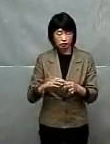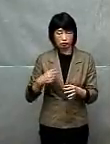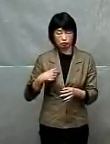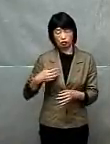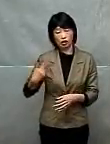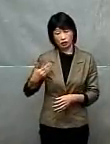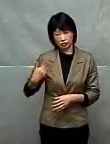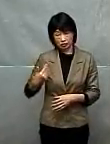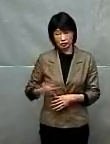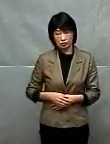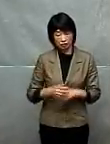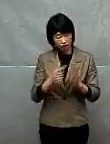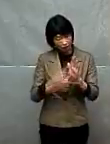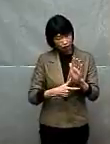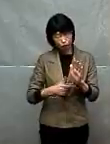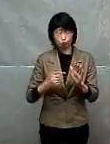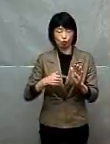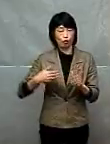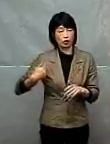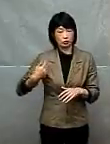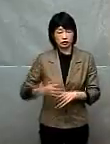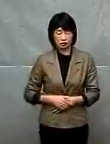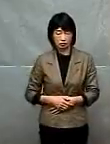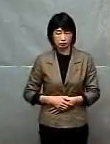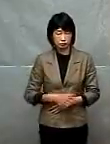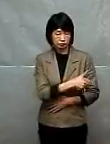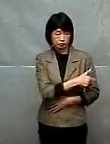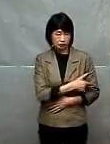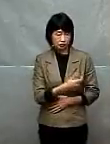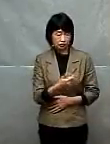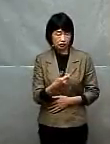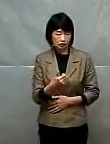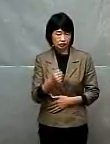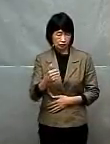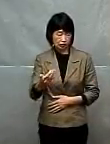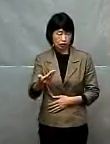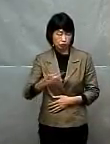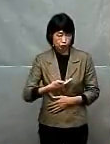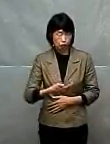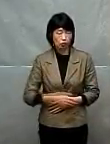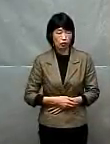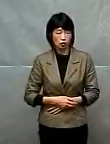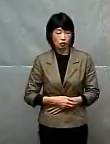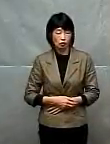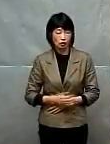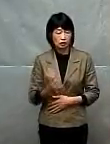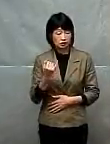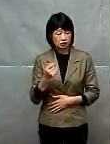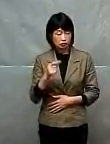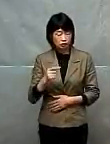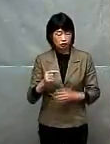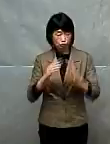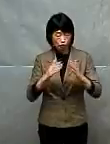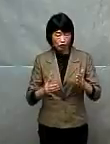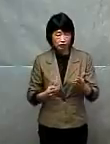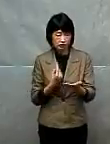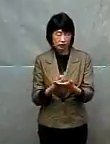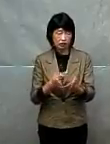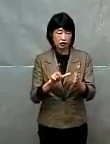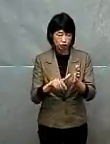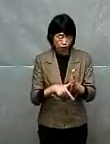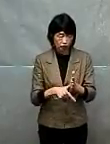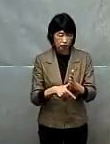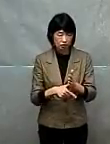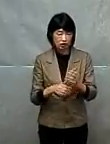。 分かりました。知事は当初その会に集会に出席されるにあたって、女性の会の設立の集会